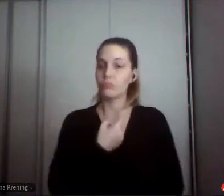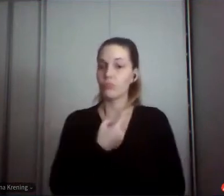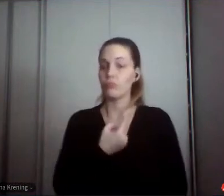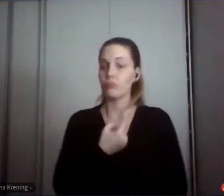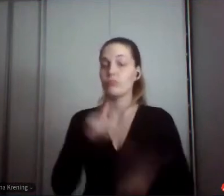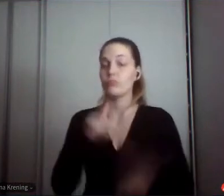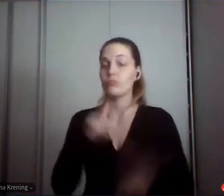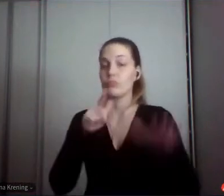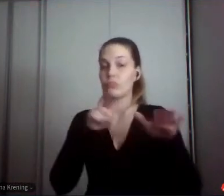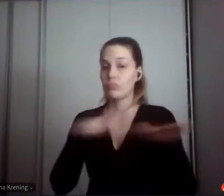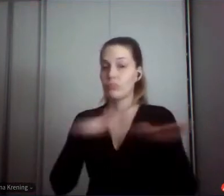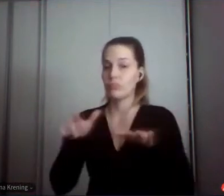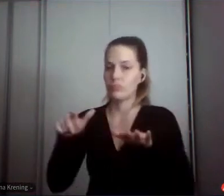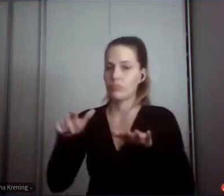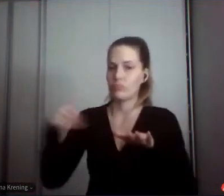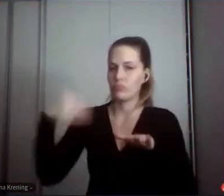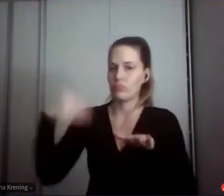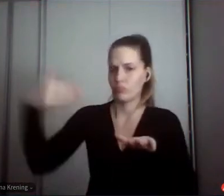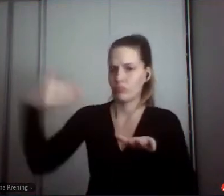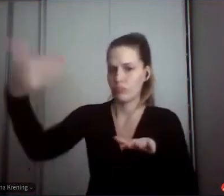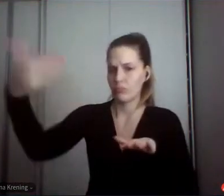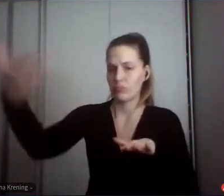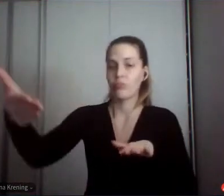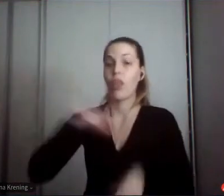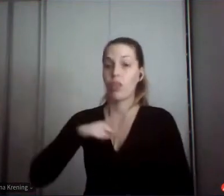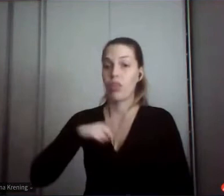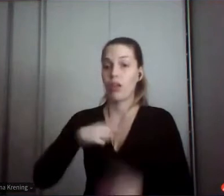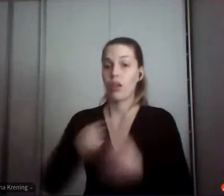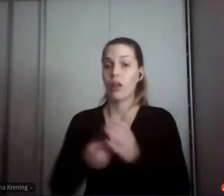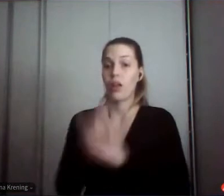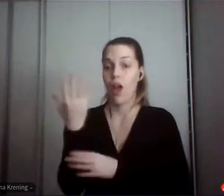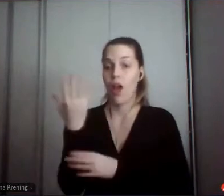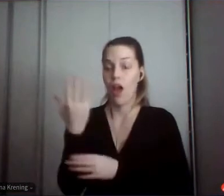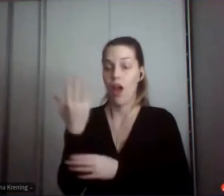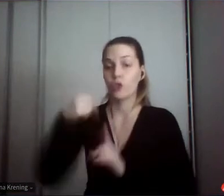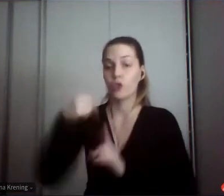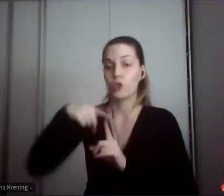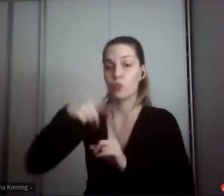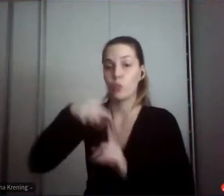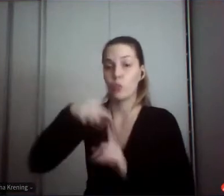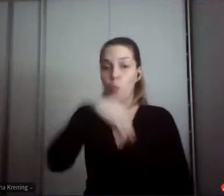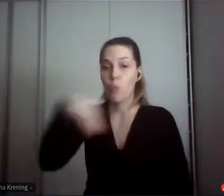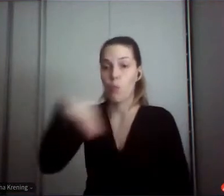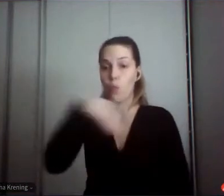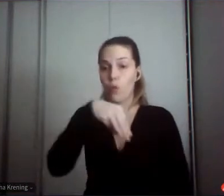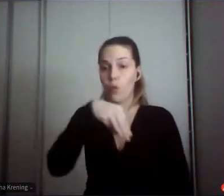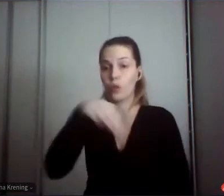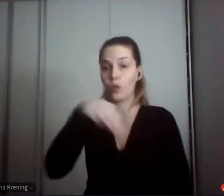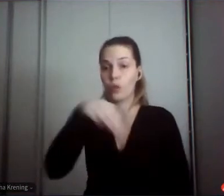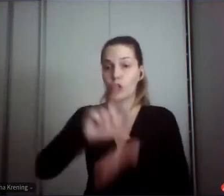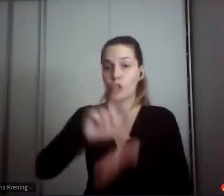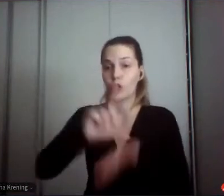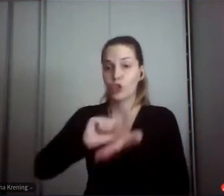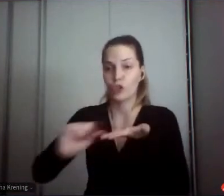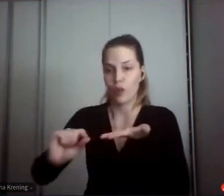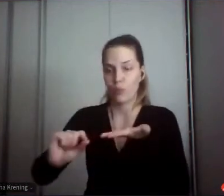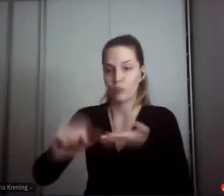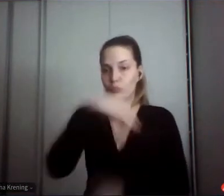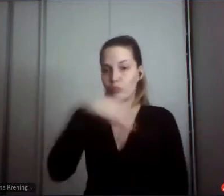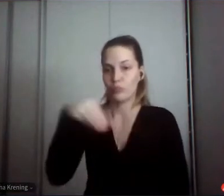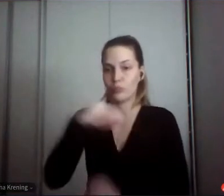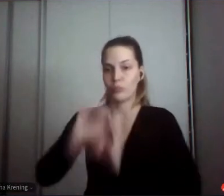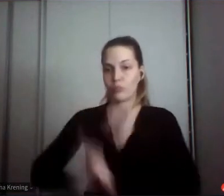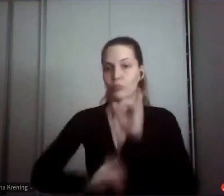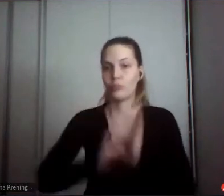de monitoria, que será a monitoria digital, e esses alunos serão selecionados para auxiliar os alunos